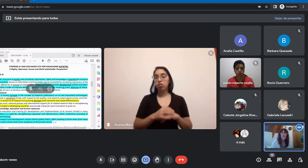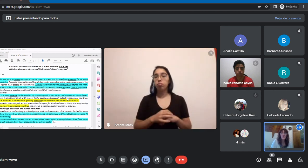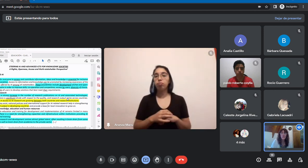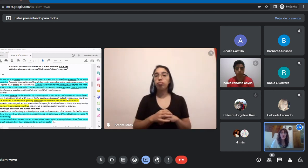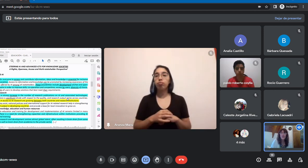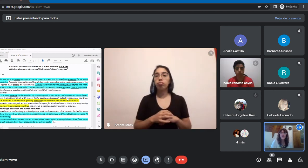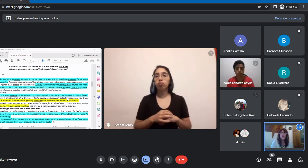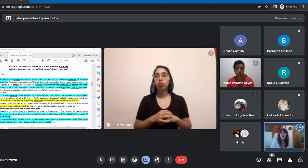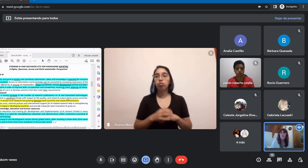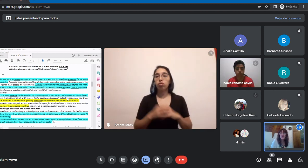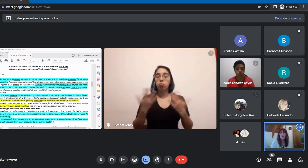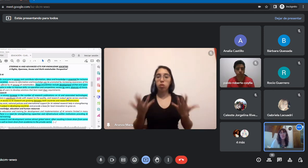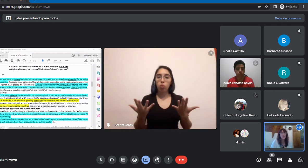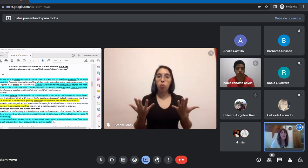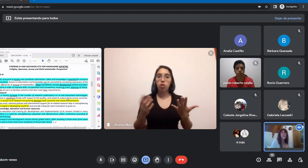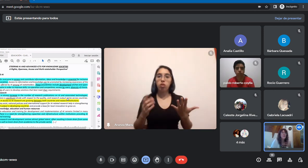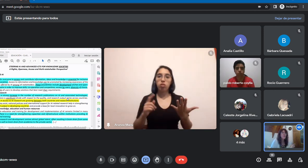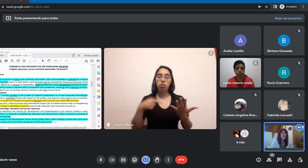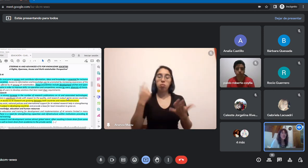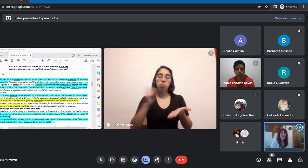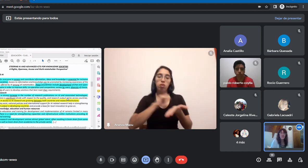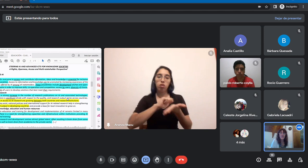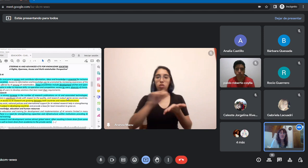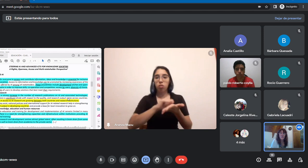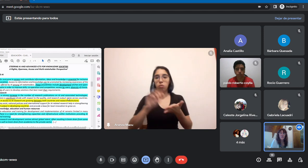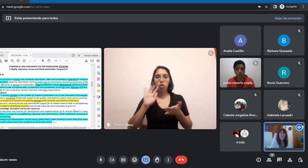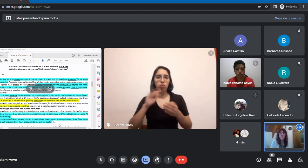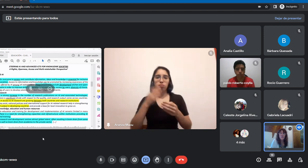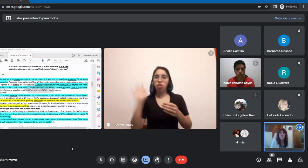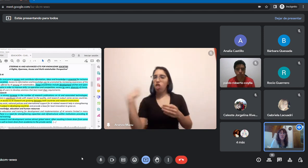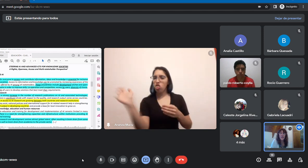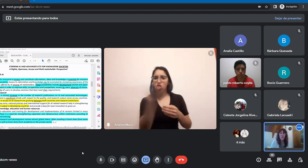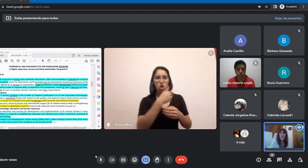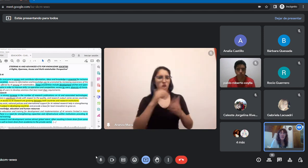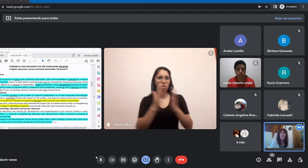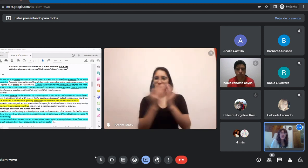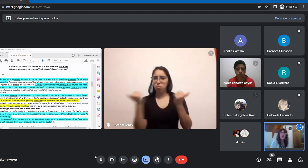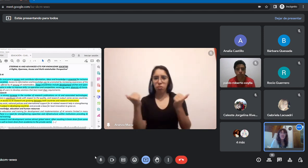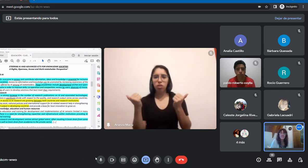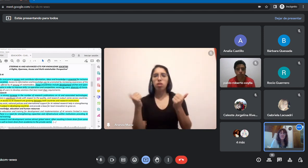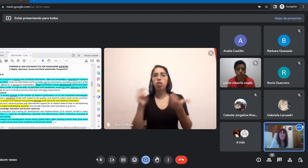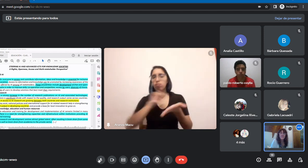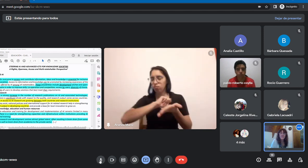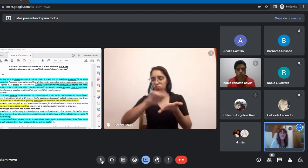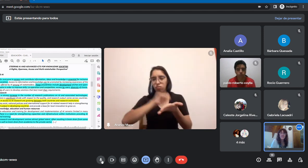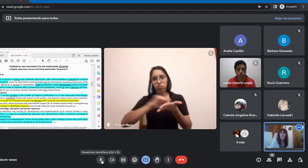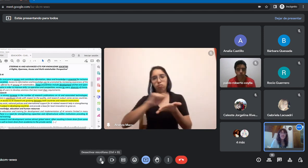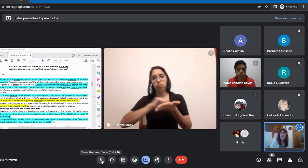ver cuándo corregimos, cuando terminen todas, todas y todos, ahí corregimos.